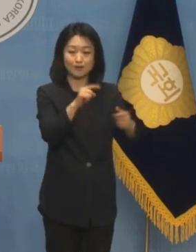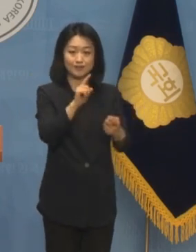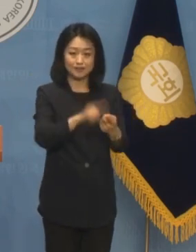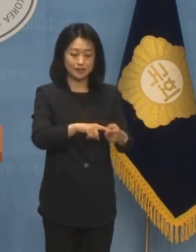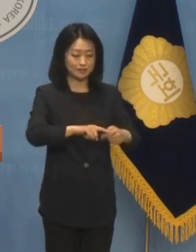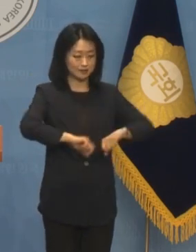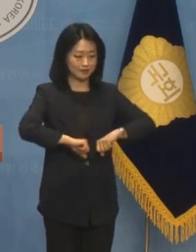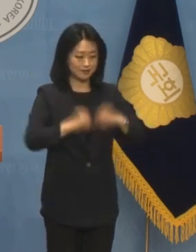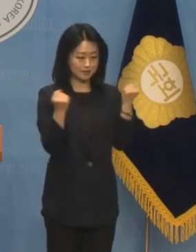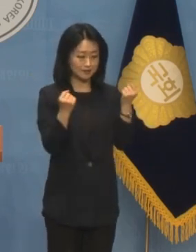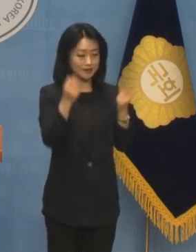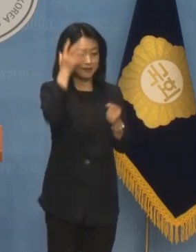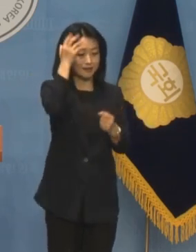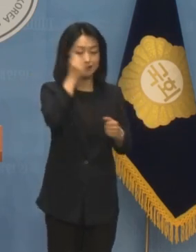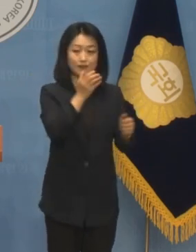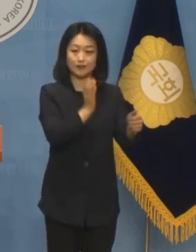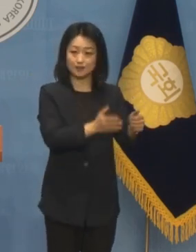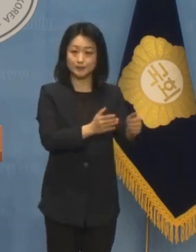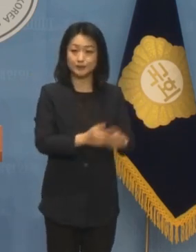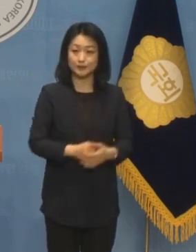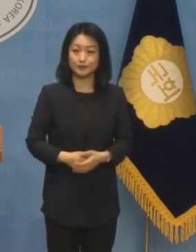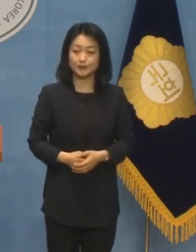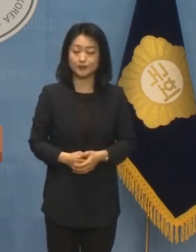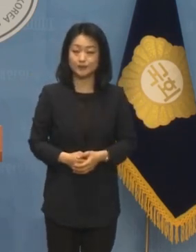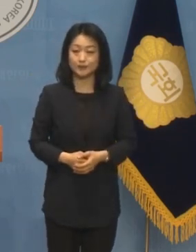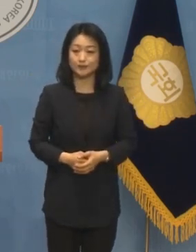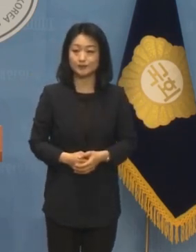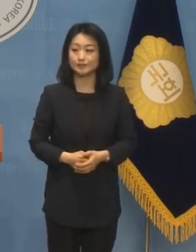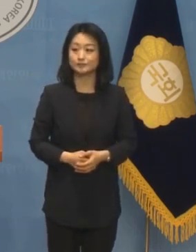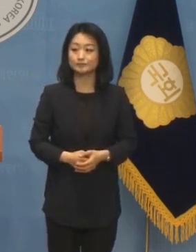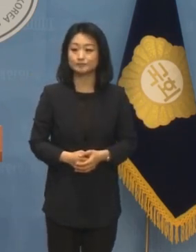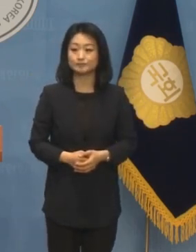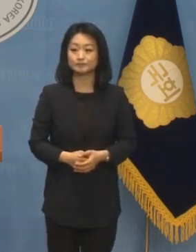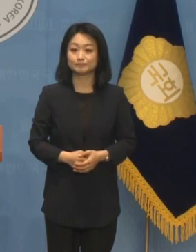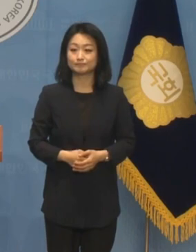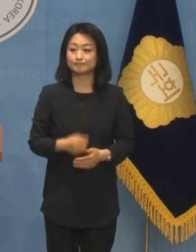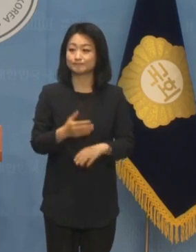매서운 명령임을 명심해야 할 것입니다. 이상입니다.